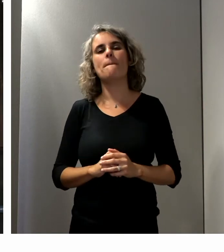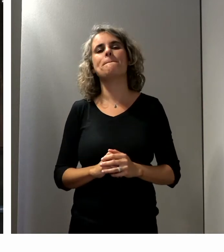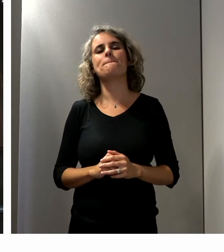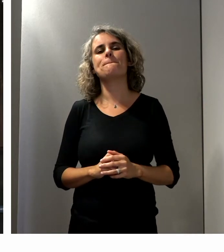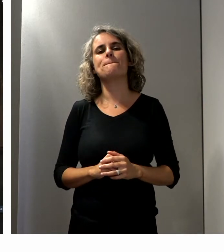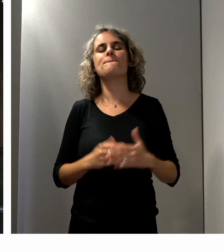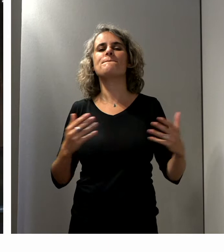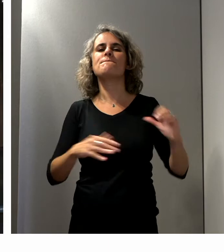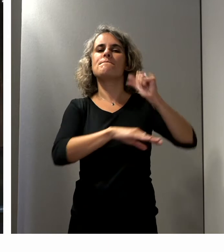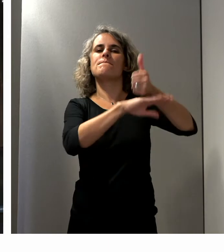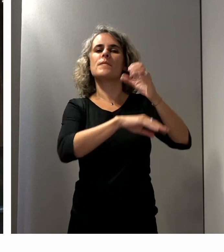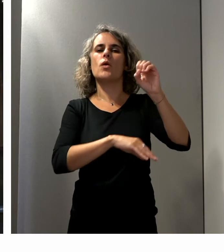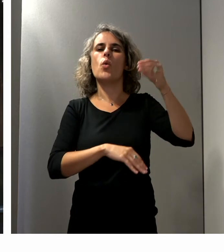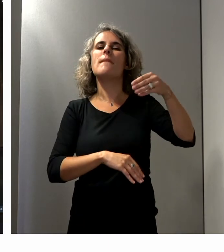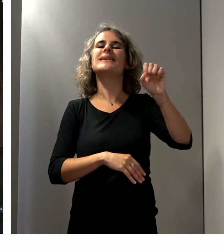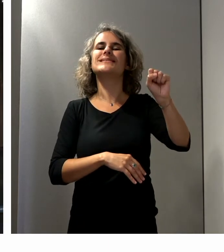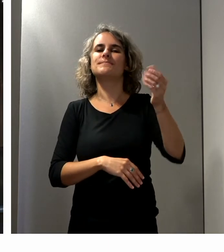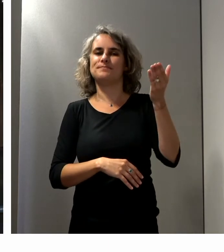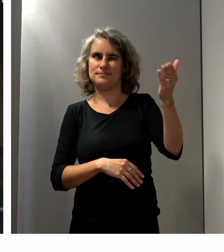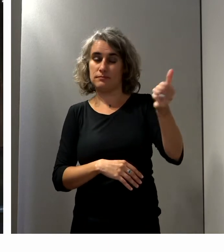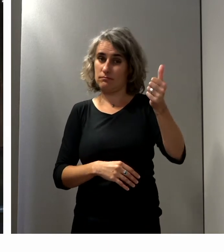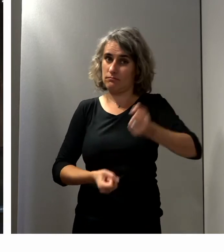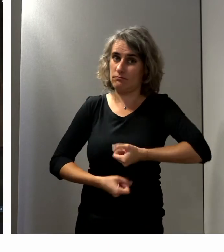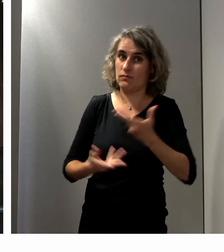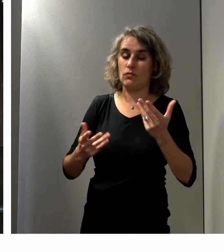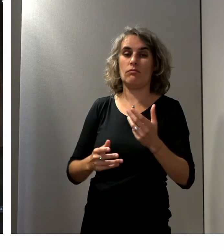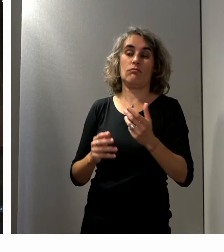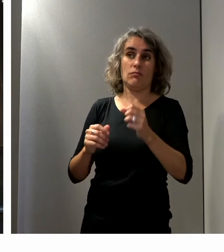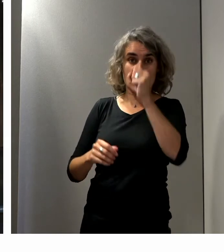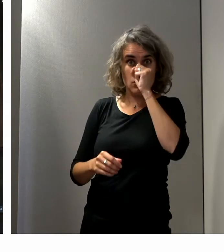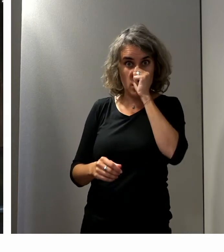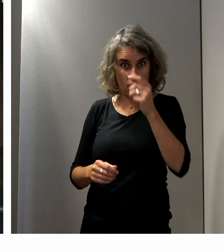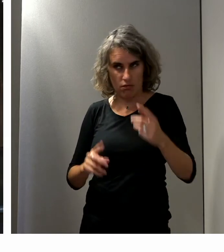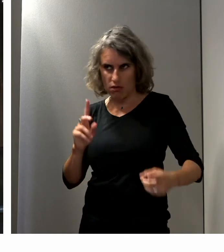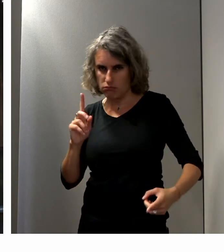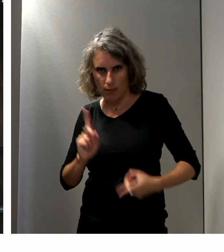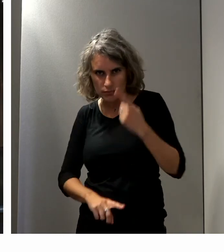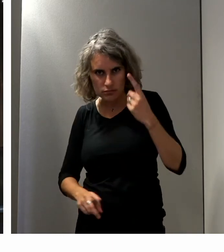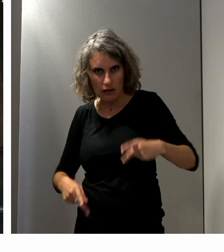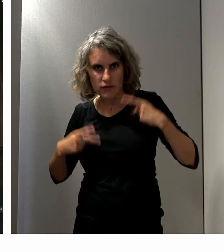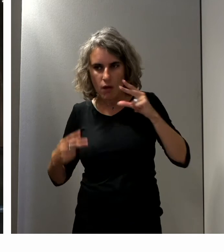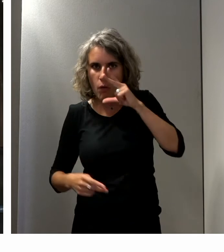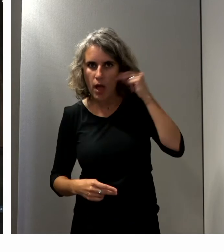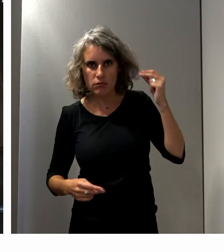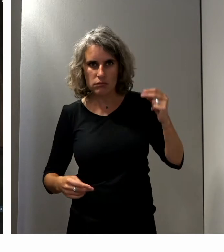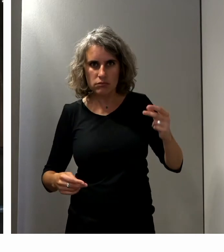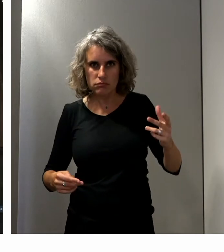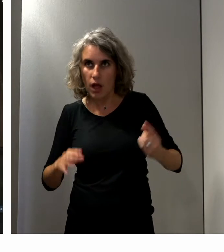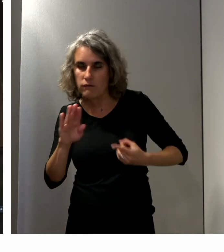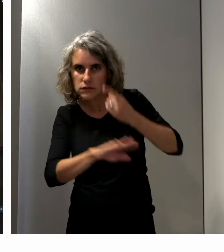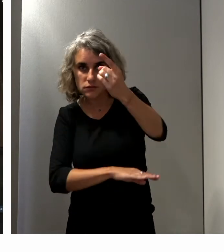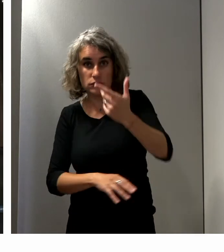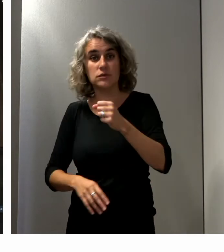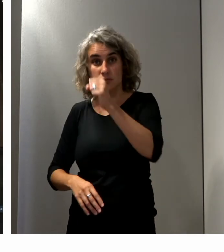définition de travail de l'OMS, la sexualité est un aspect central de l'être humain tout au long de la vie, qui comprend